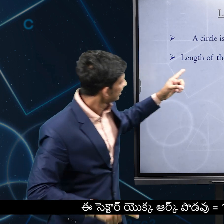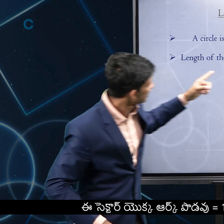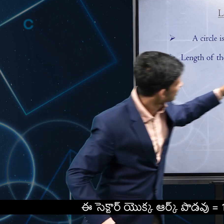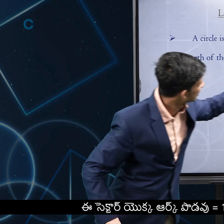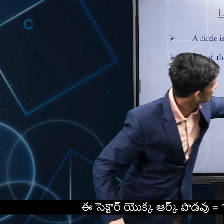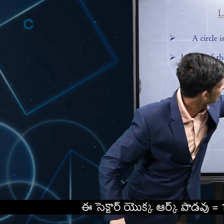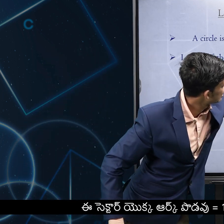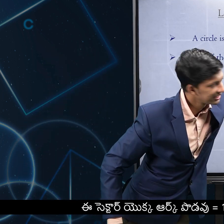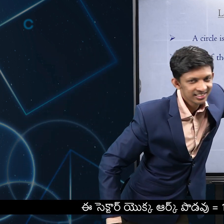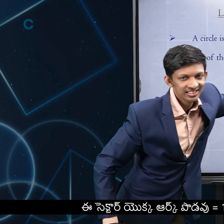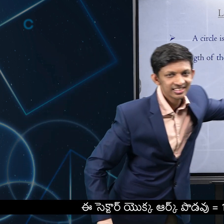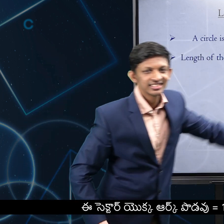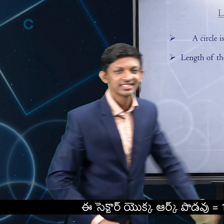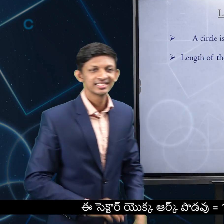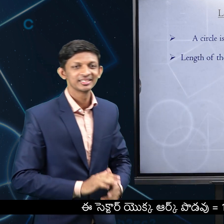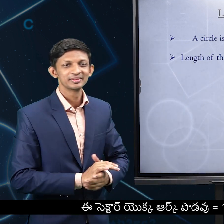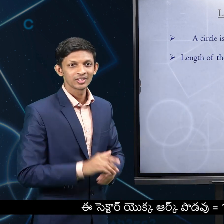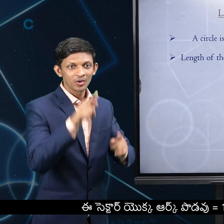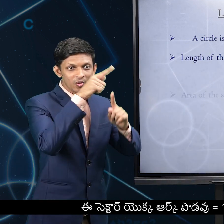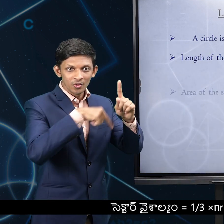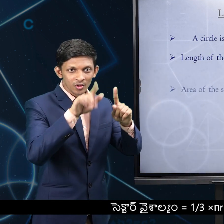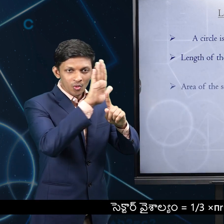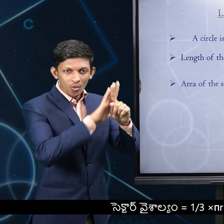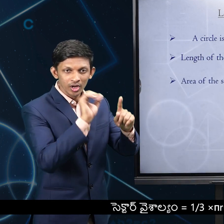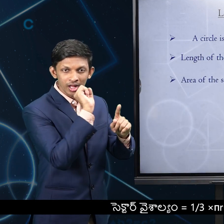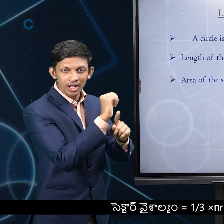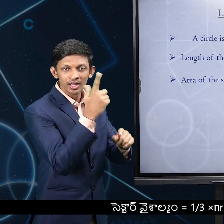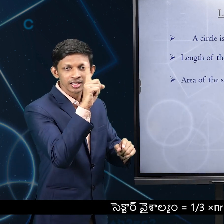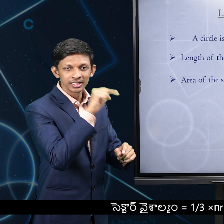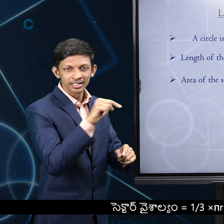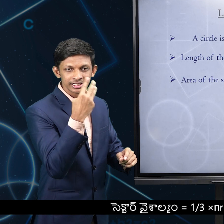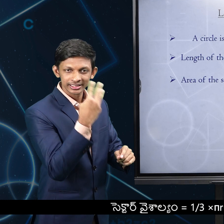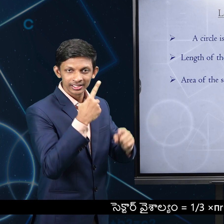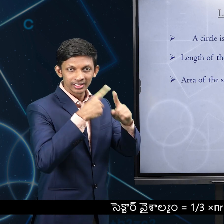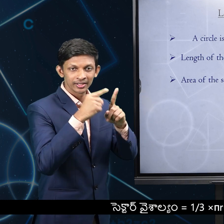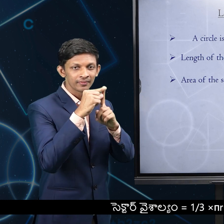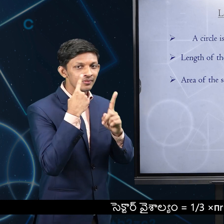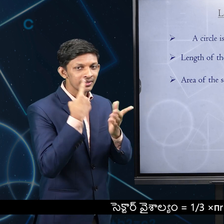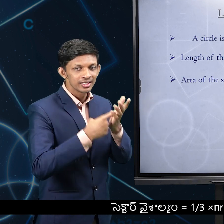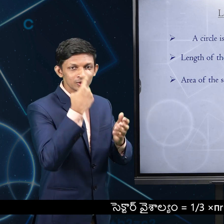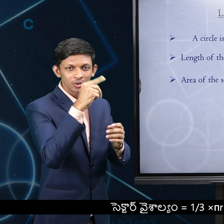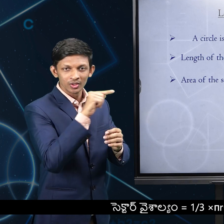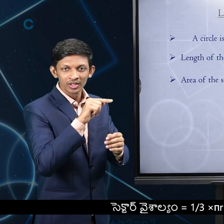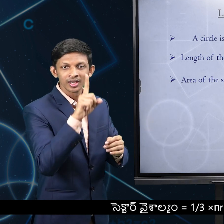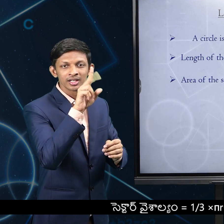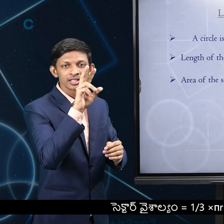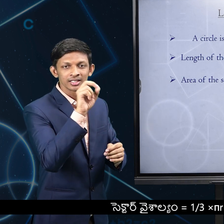120/360 ఇంటూ 2πr యూనిట్లు. సెక్టార్ వైశాల్యం ఈజ్ ఈక్వల్ టు 1/3 ఇంటూ